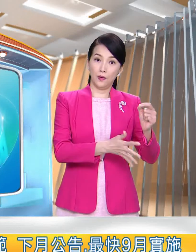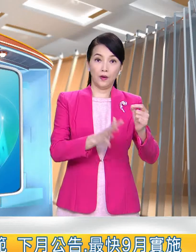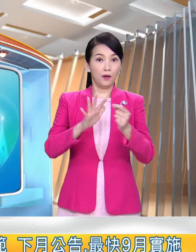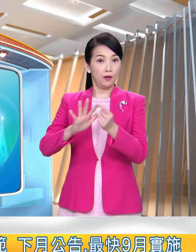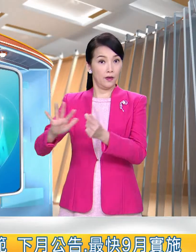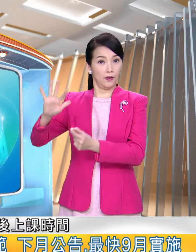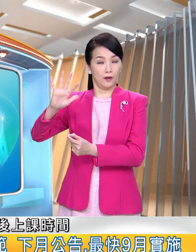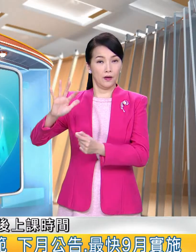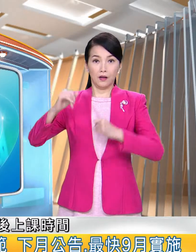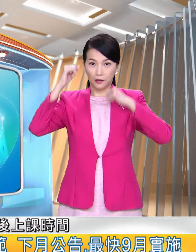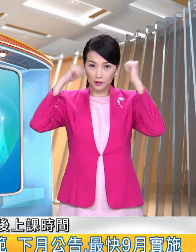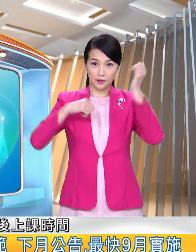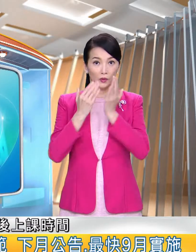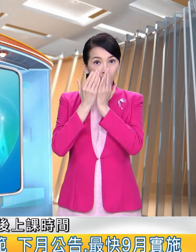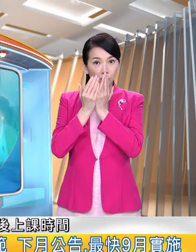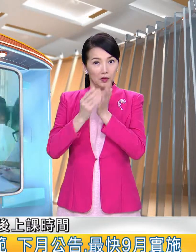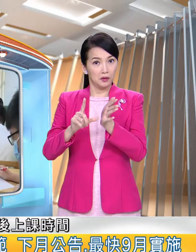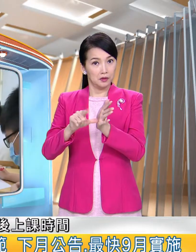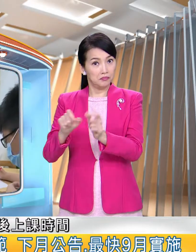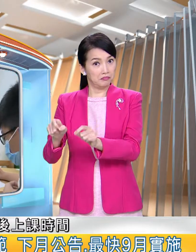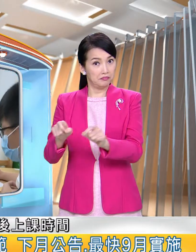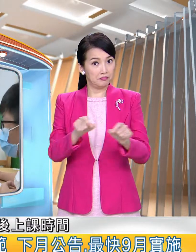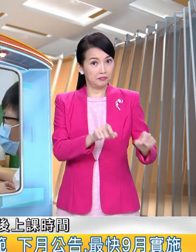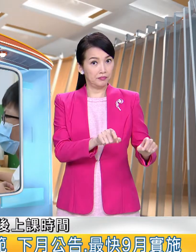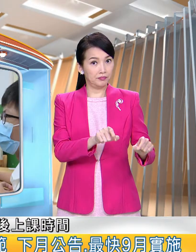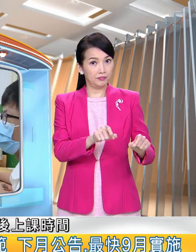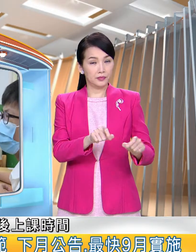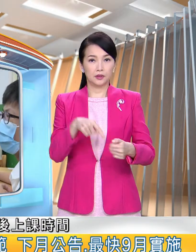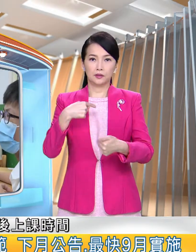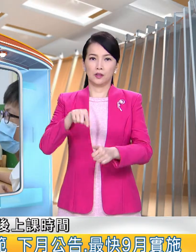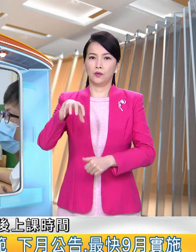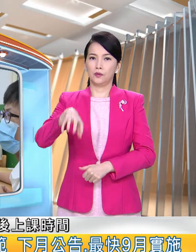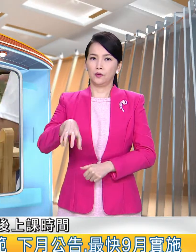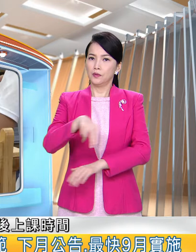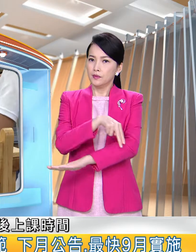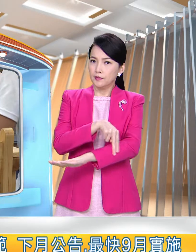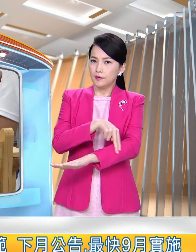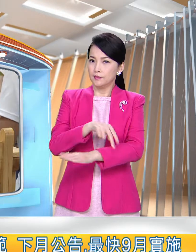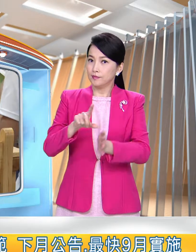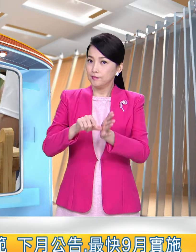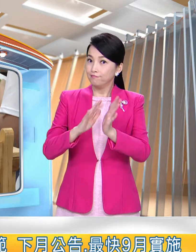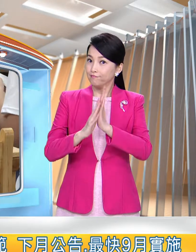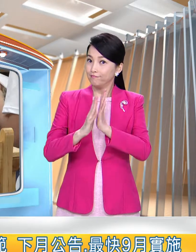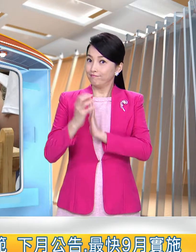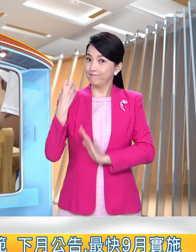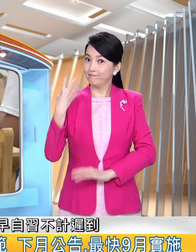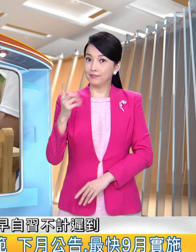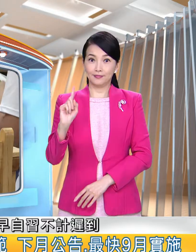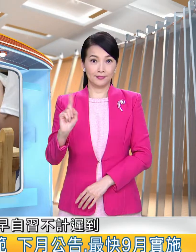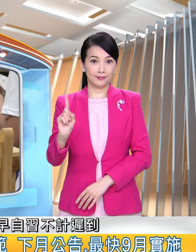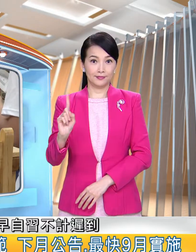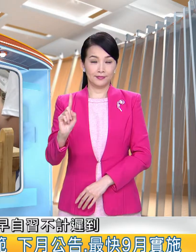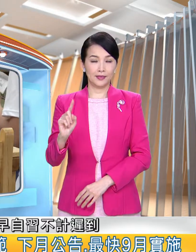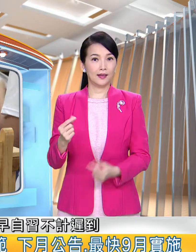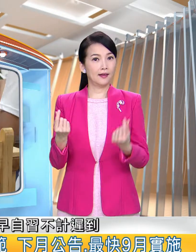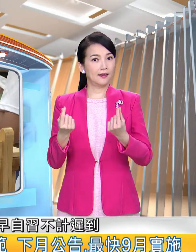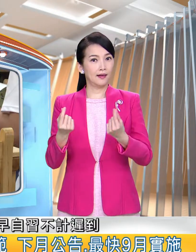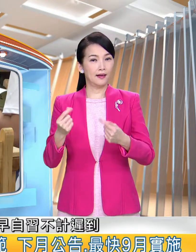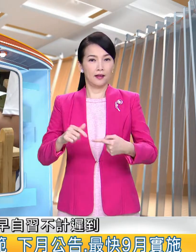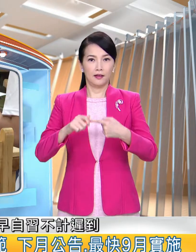而国高中是否要延后上课时间呢？教育部规划新作息规范，包